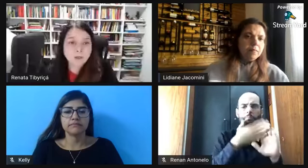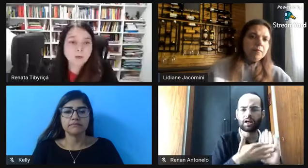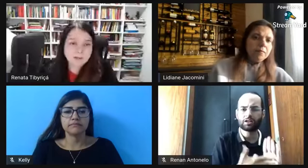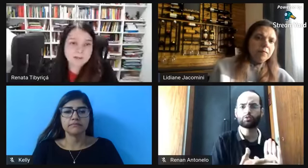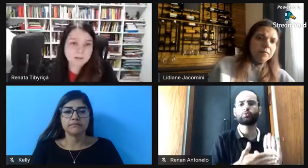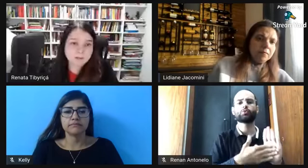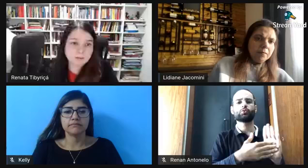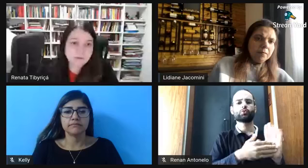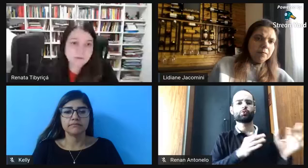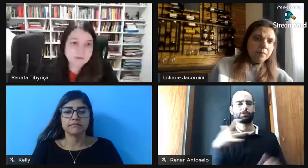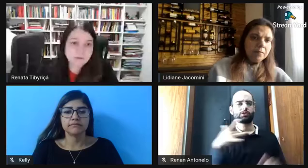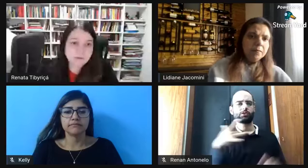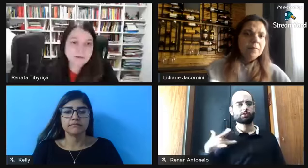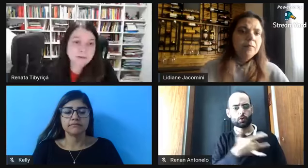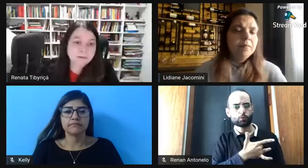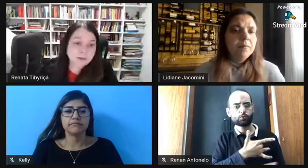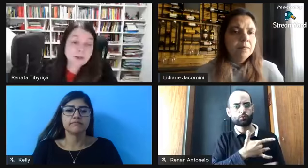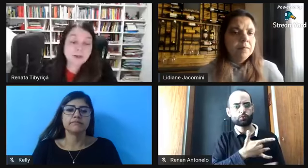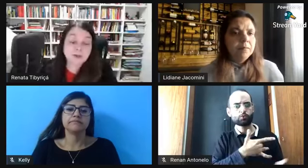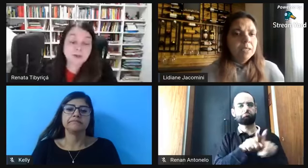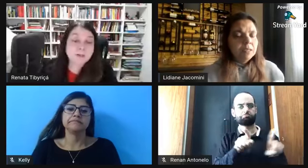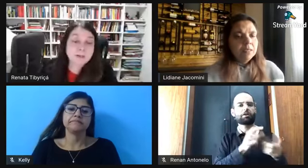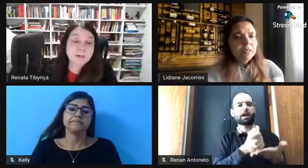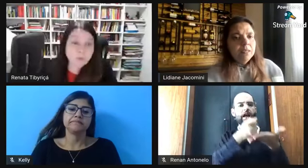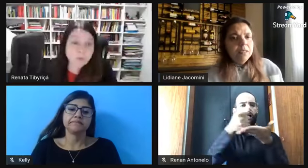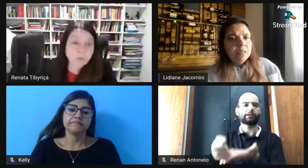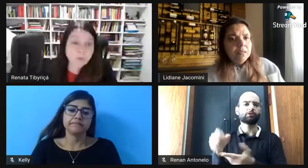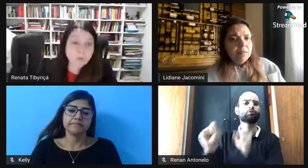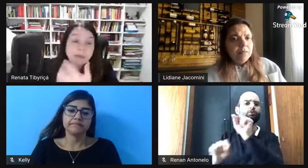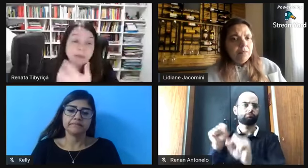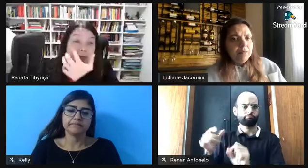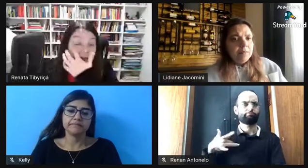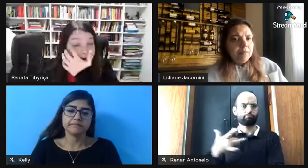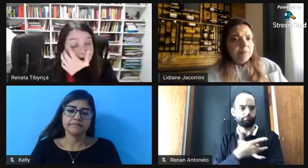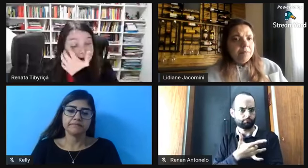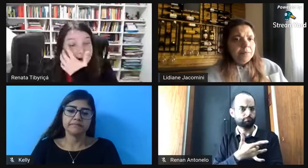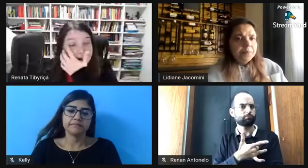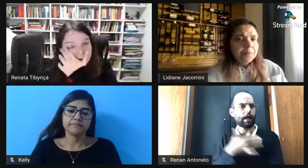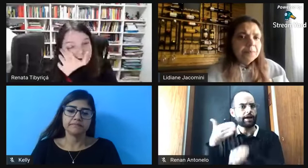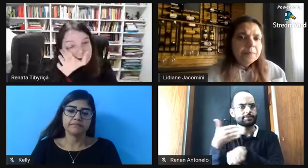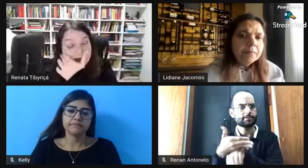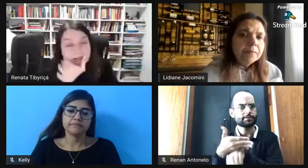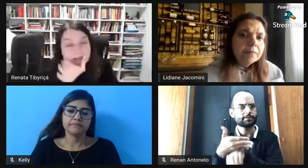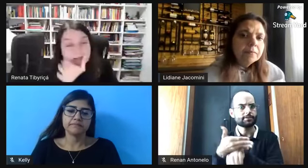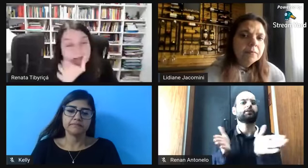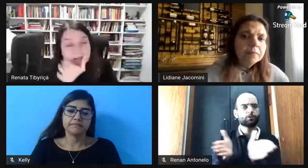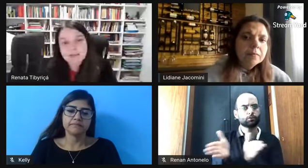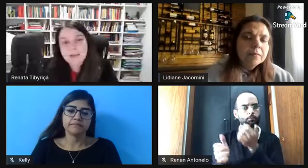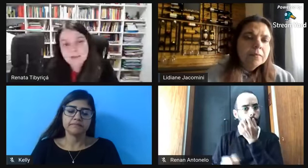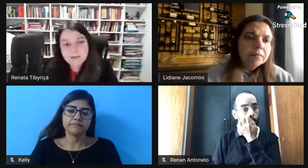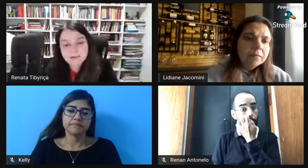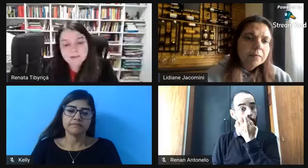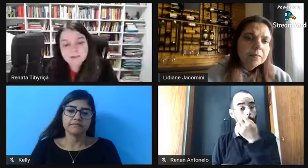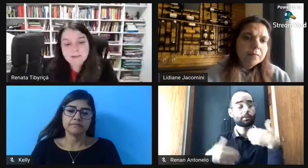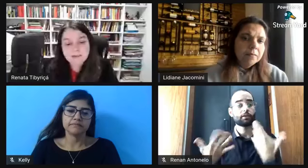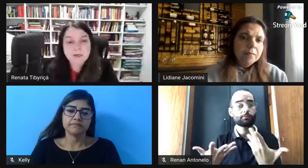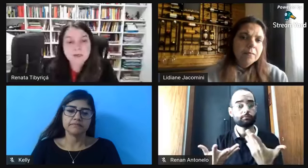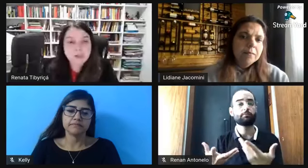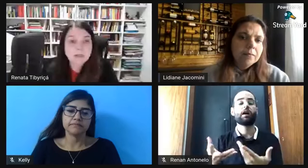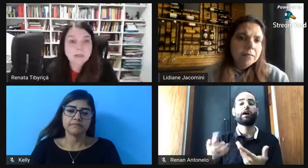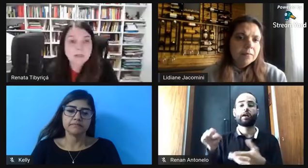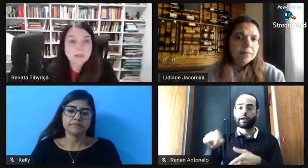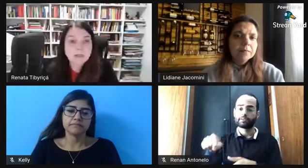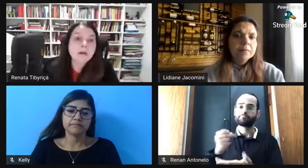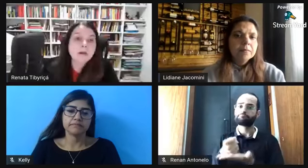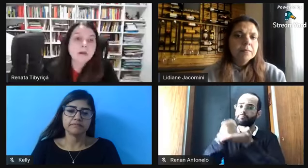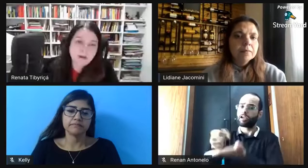da educação, né? Da educação da saúde. E aí, entre essas